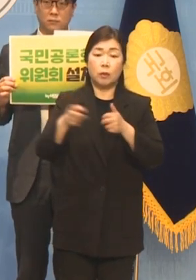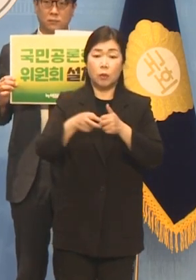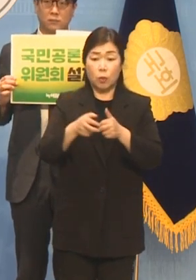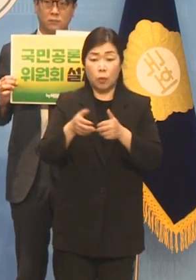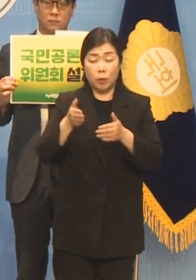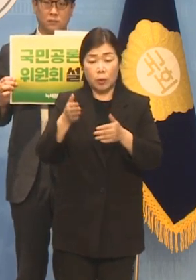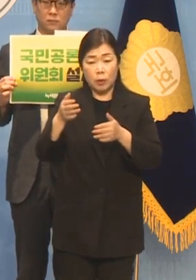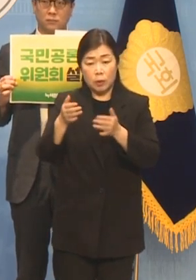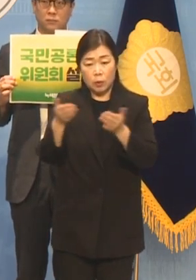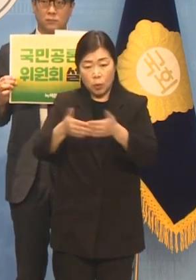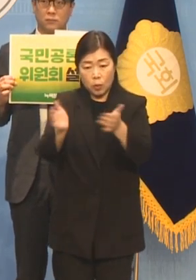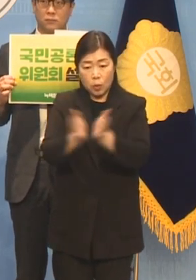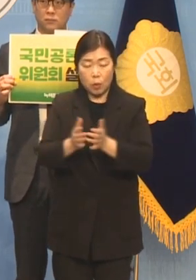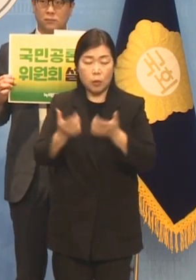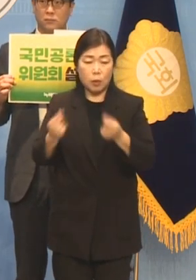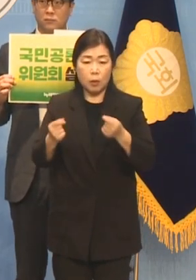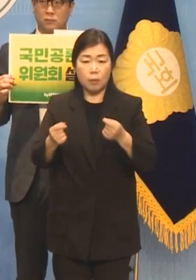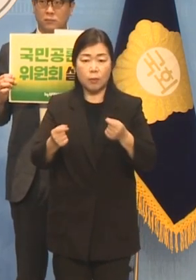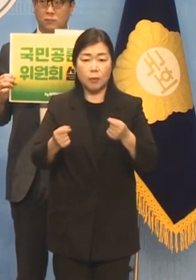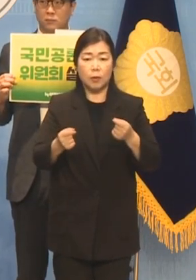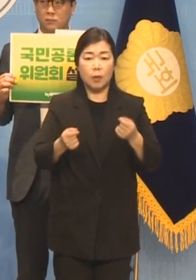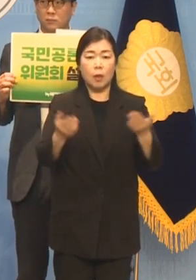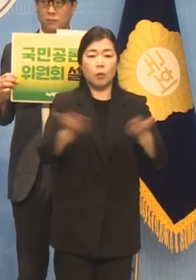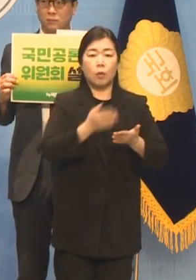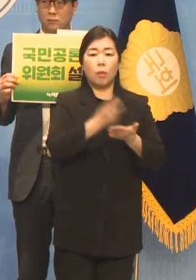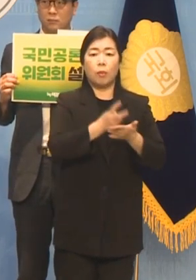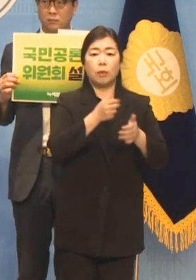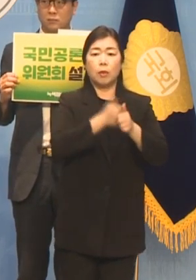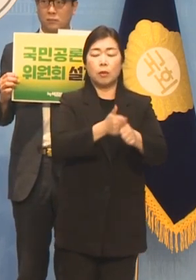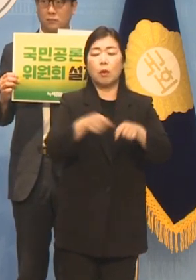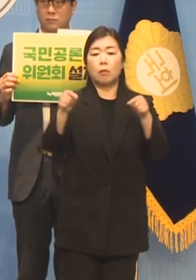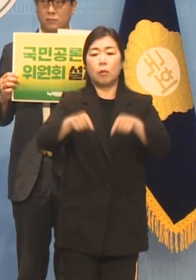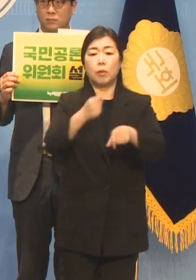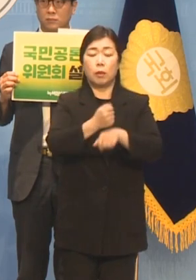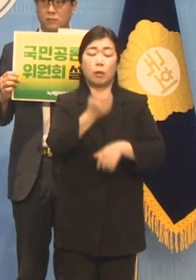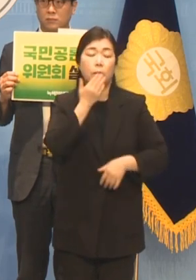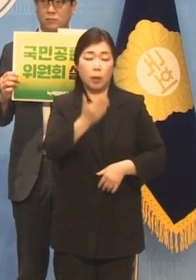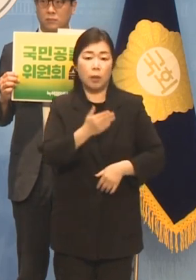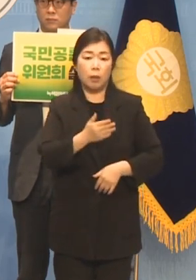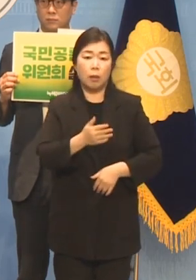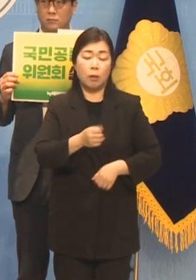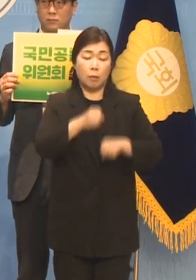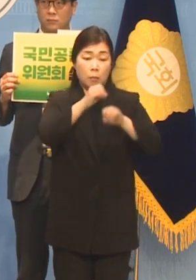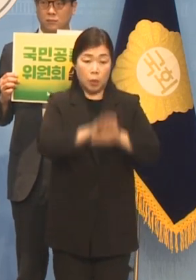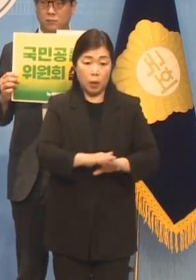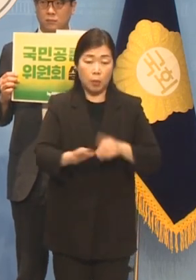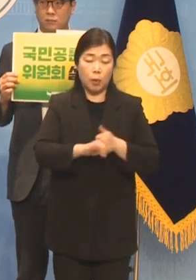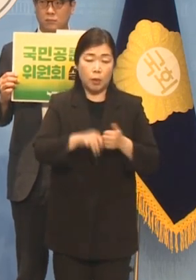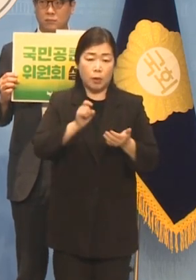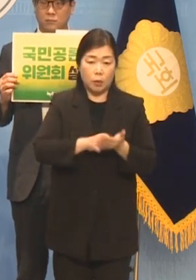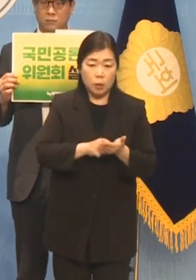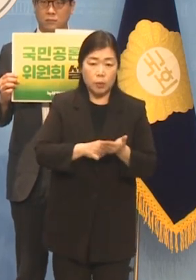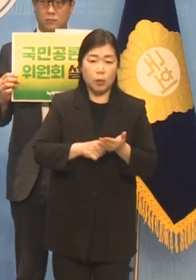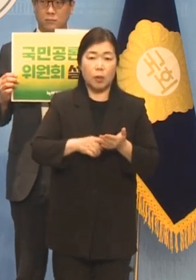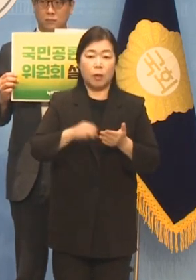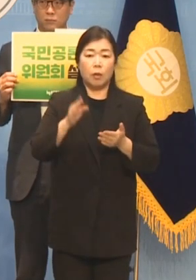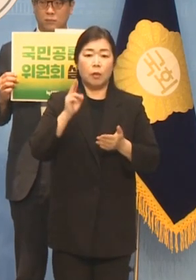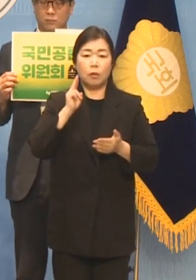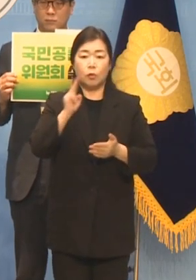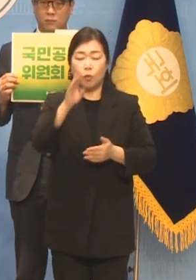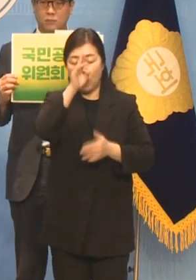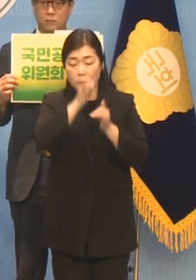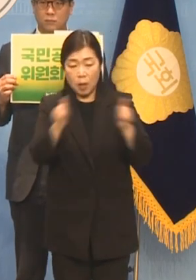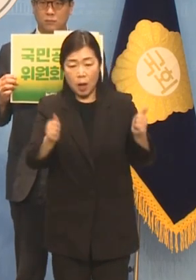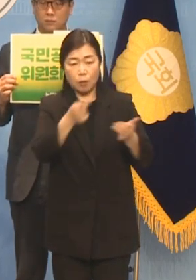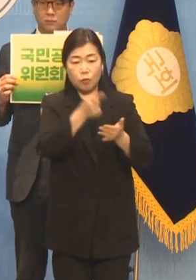정상화하여 다른 노조들처럼 노동법에 따라 협상을 진행하고 결렬시, 응급실, 중환자실,